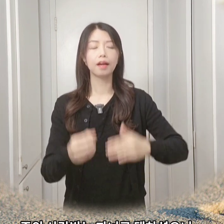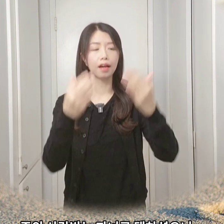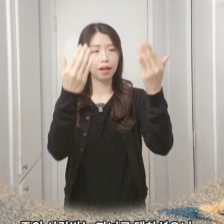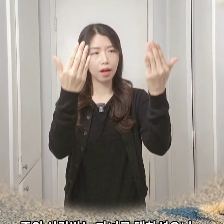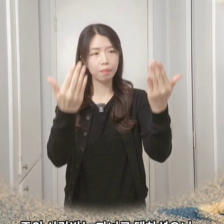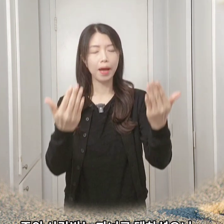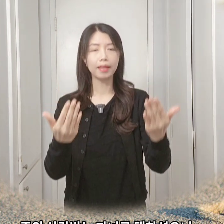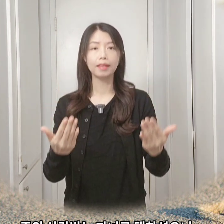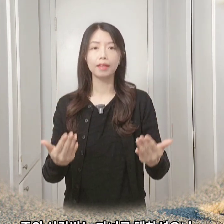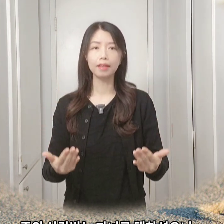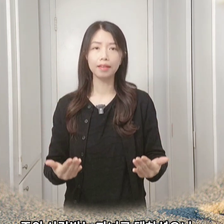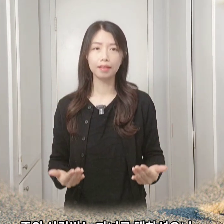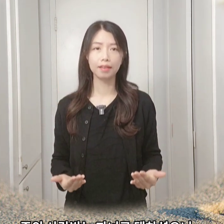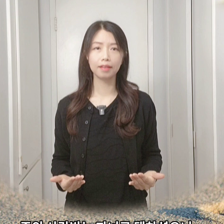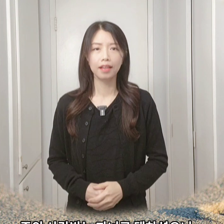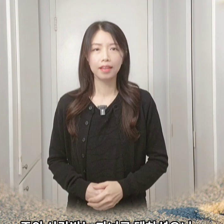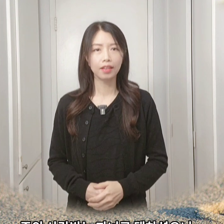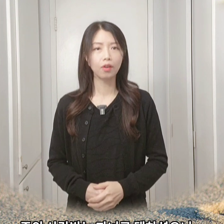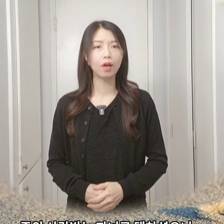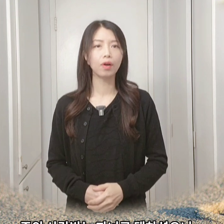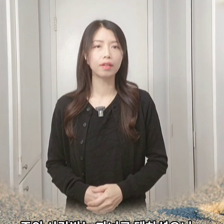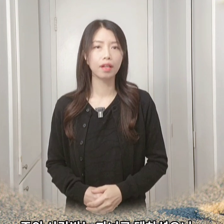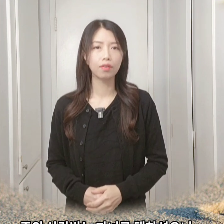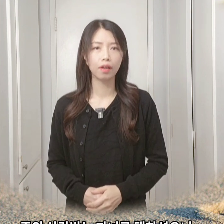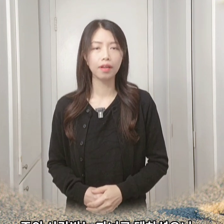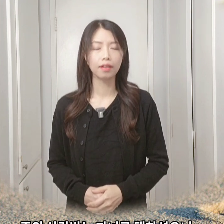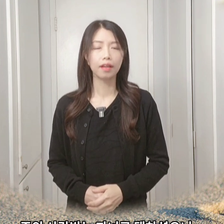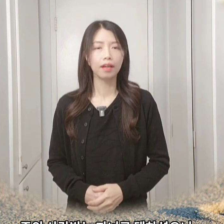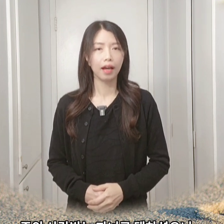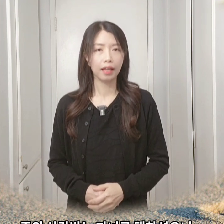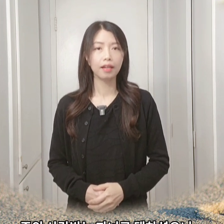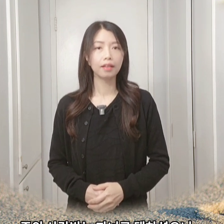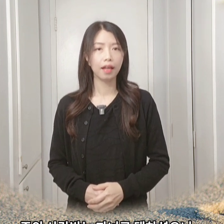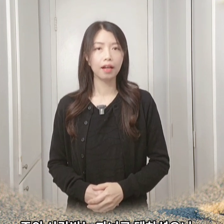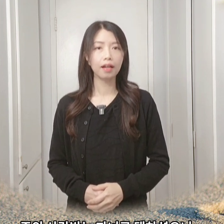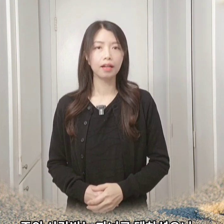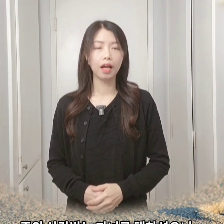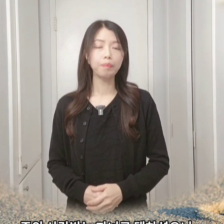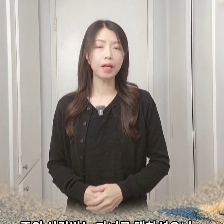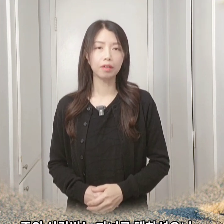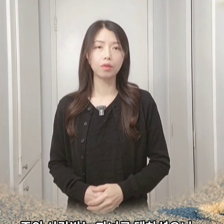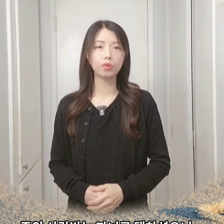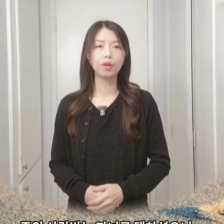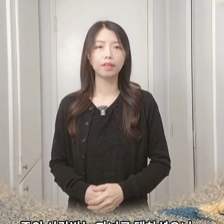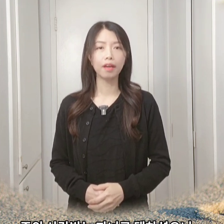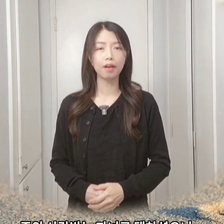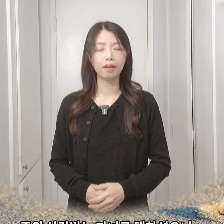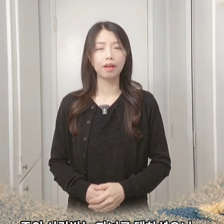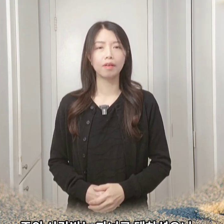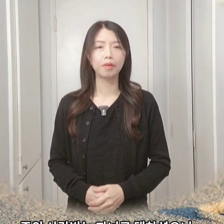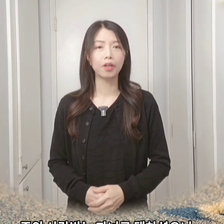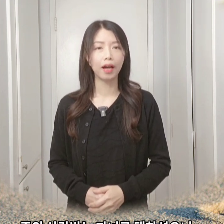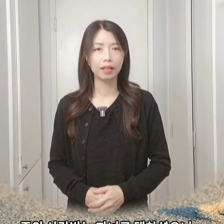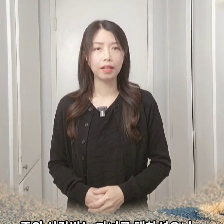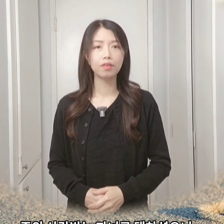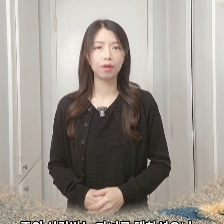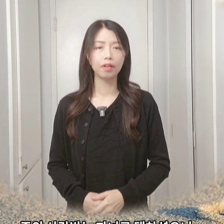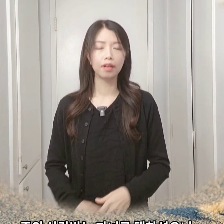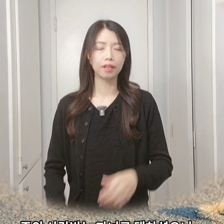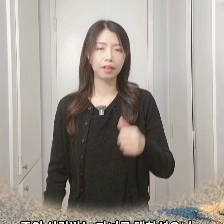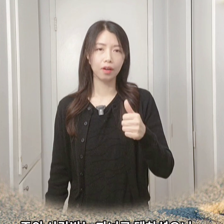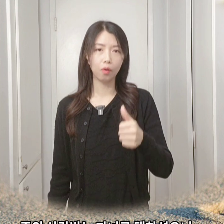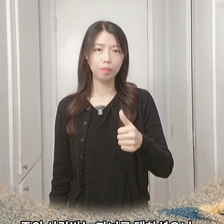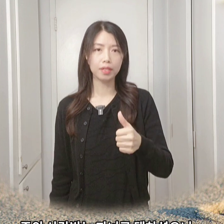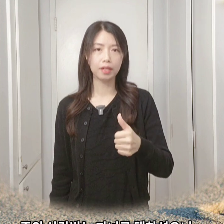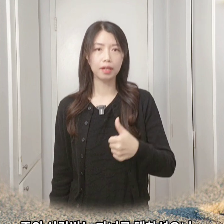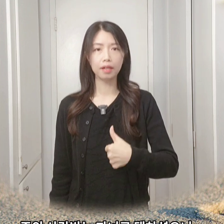사랑, 받는, 자녀라고 한 뜻의 수어는 아들, 딸 합한 그런 수어인데요. 먼저 아들